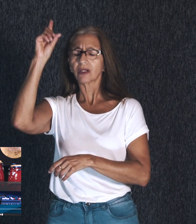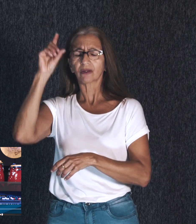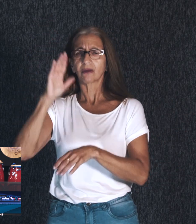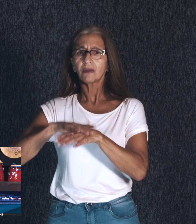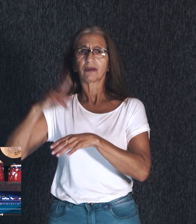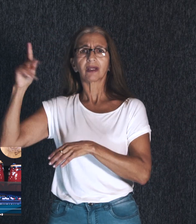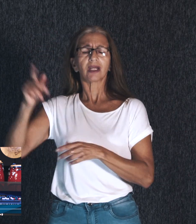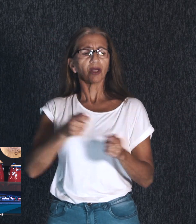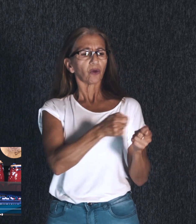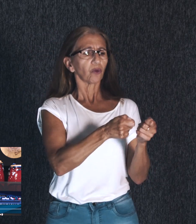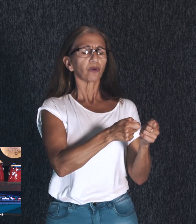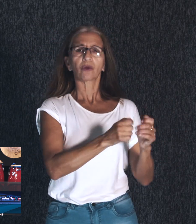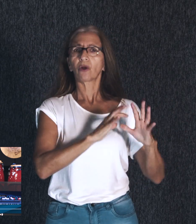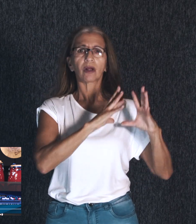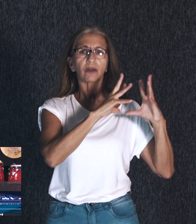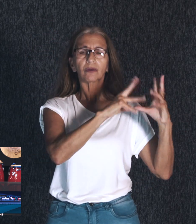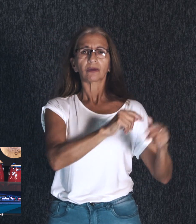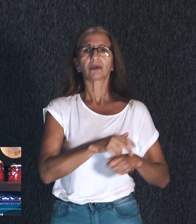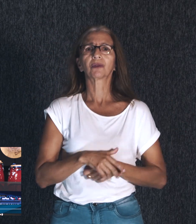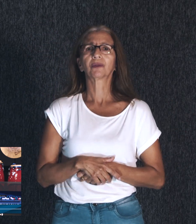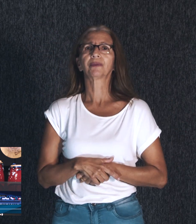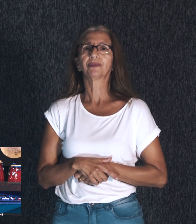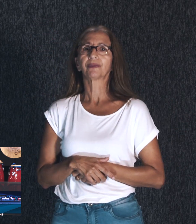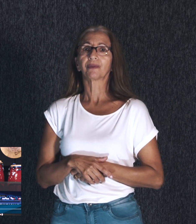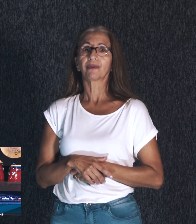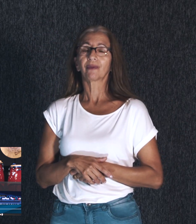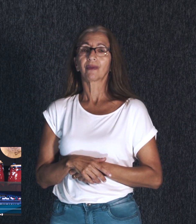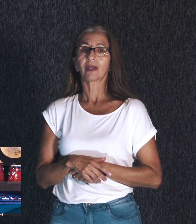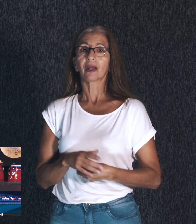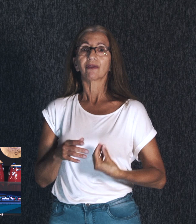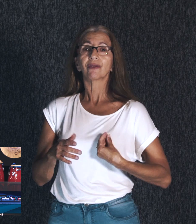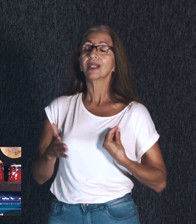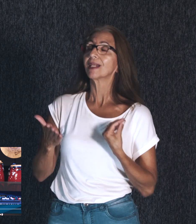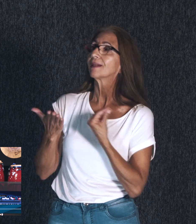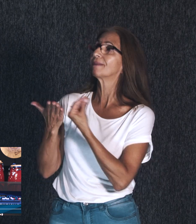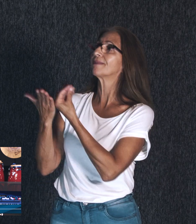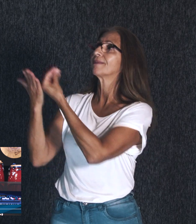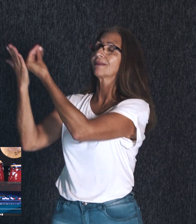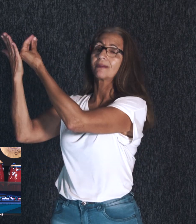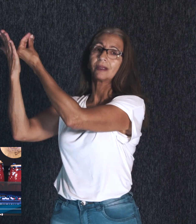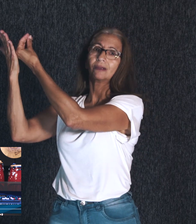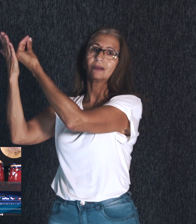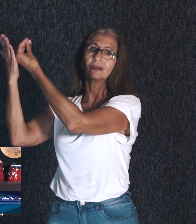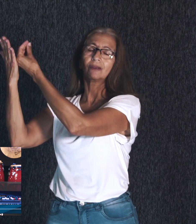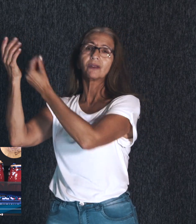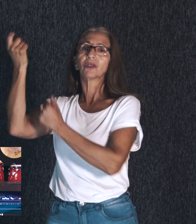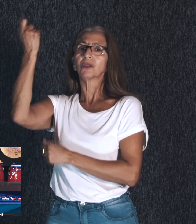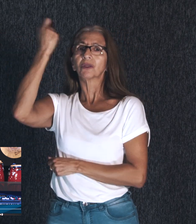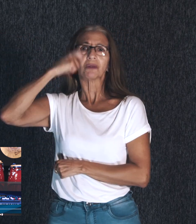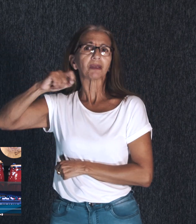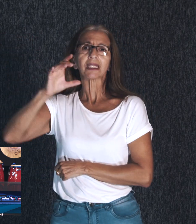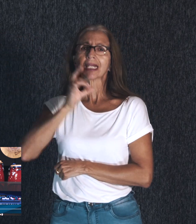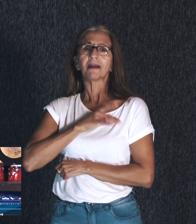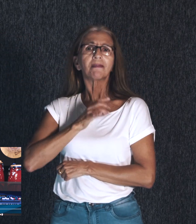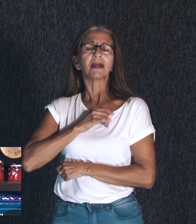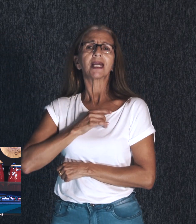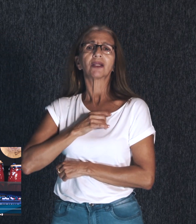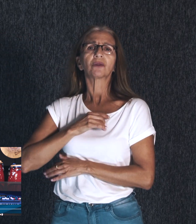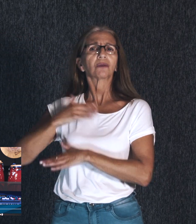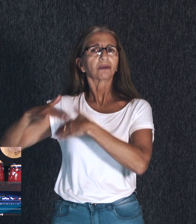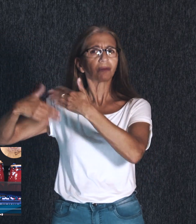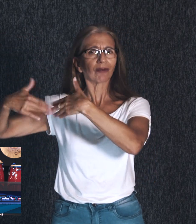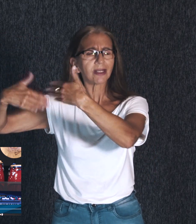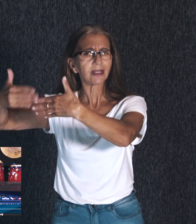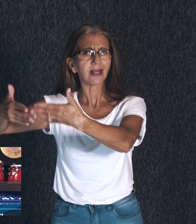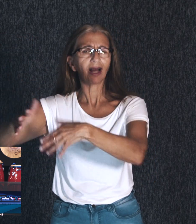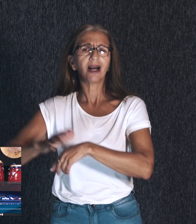A sua vida está nas mãos desse Deus vivo, e por isso você não precisa temer em avançar. Por isso